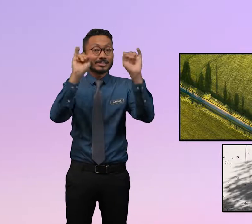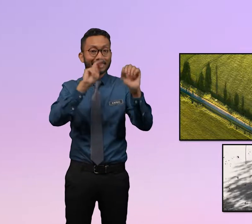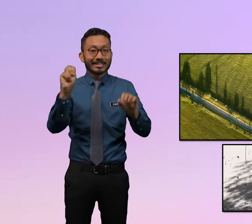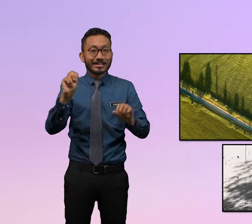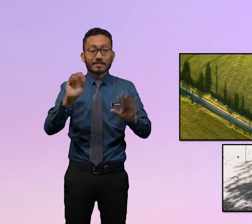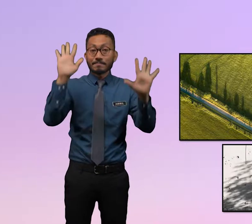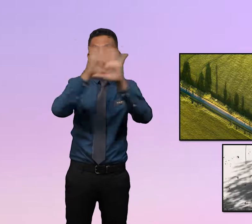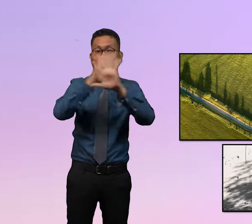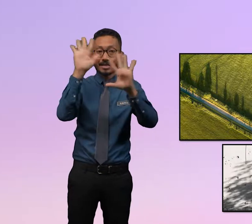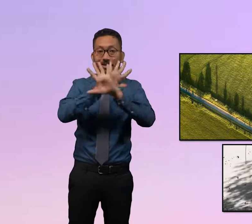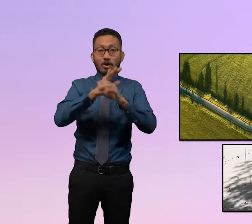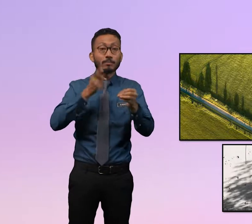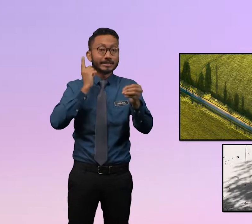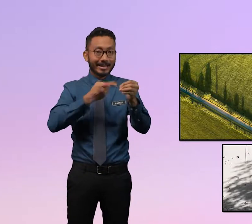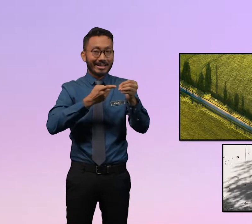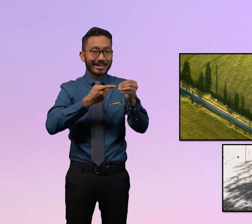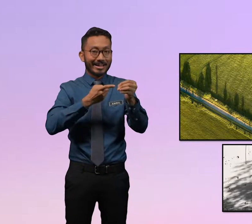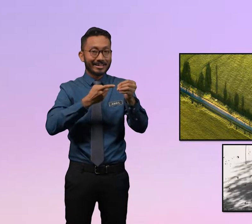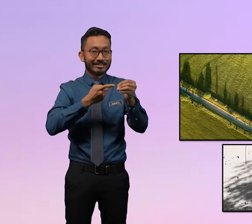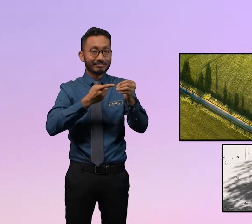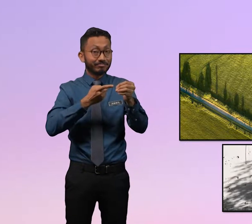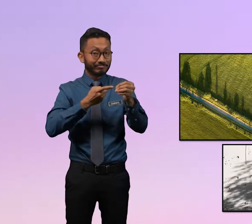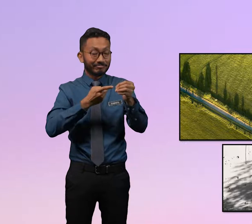kecoratan bayar-bayar objek.